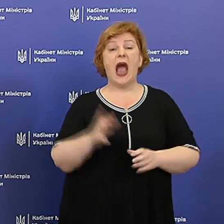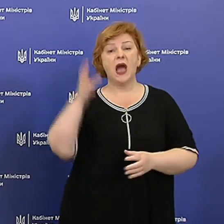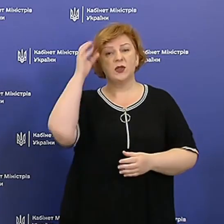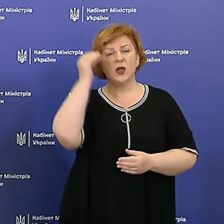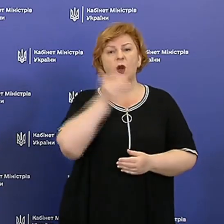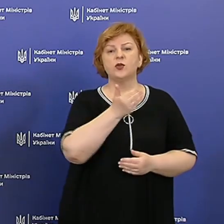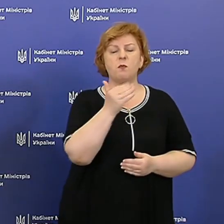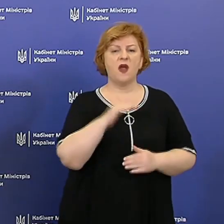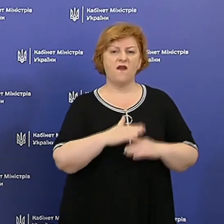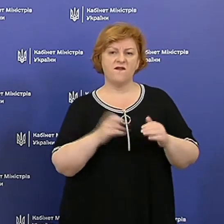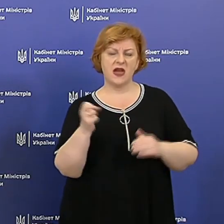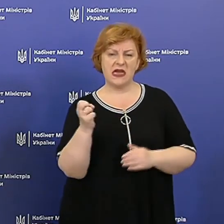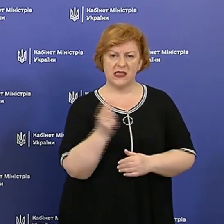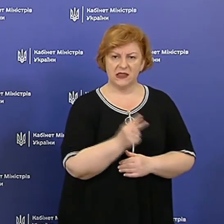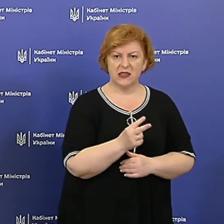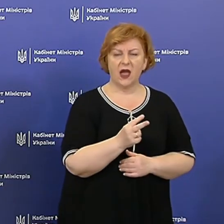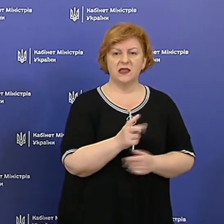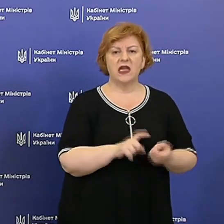саме